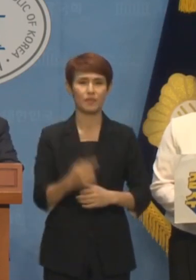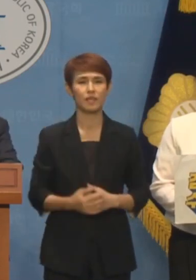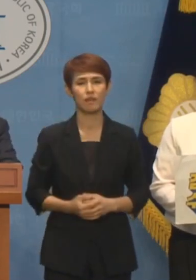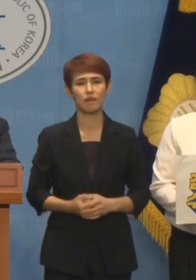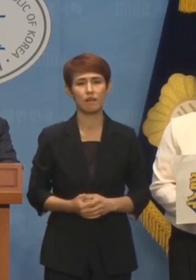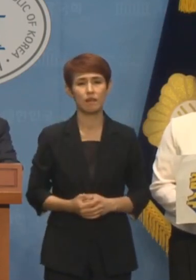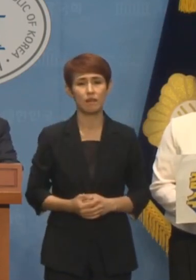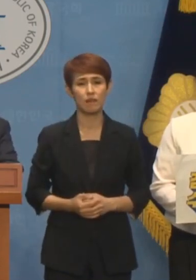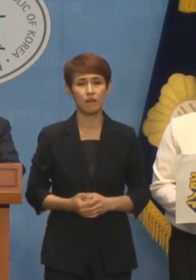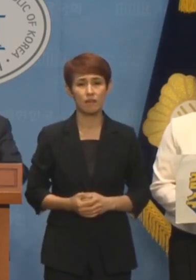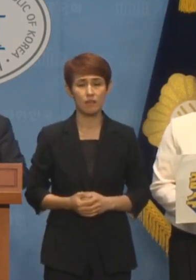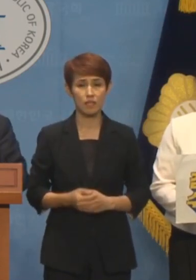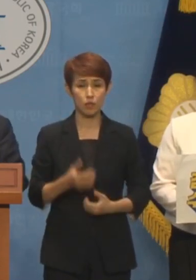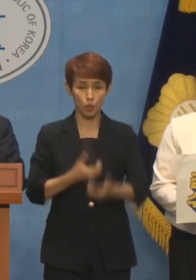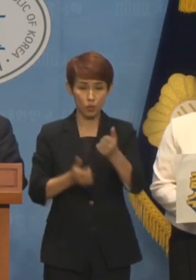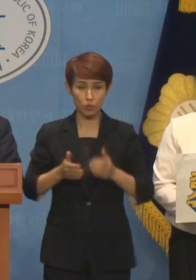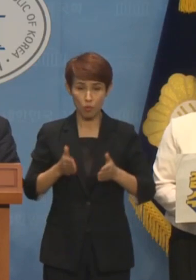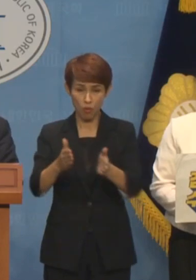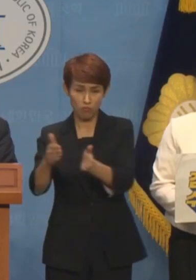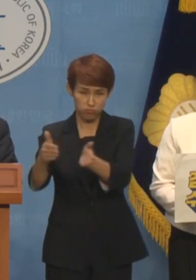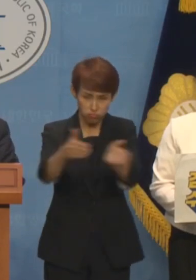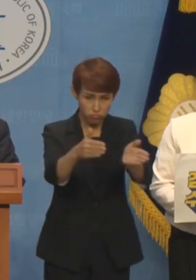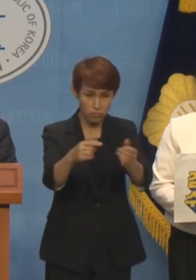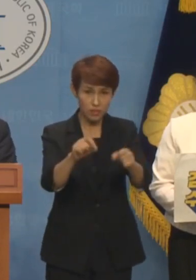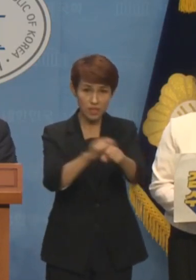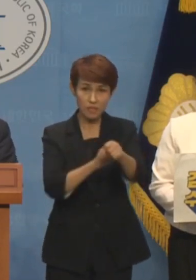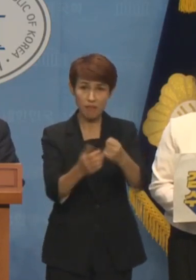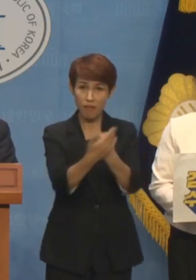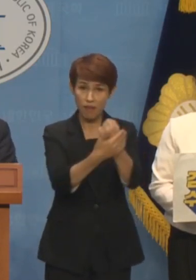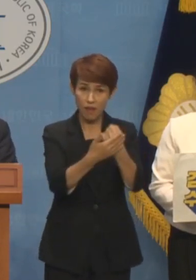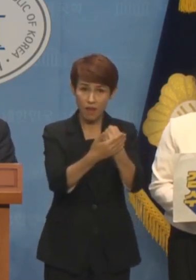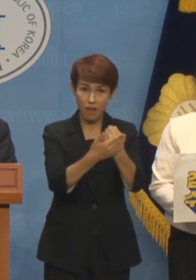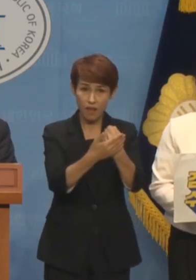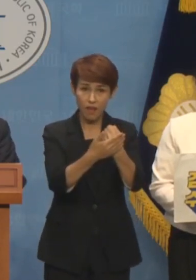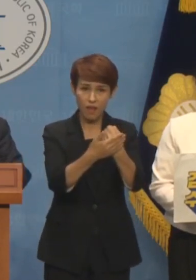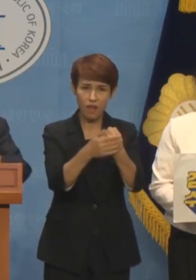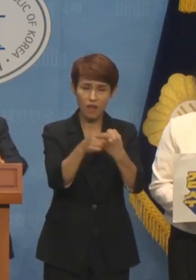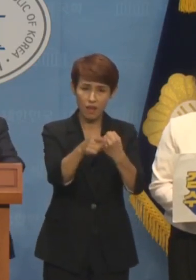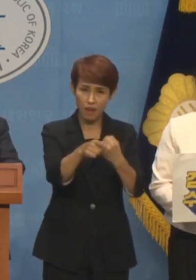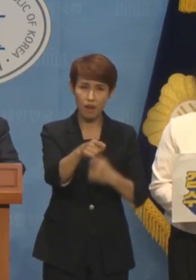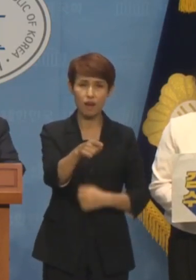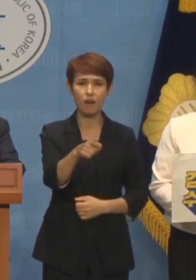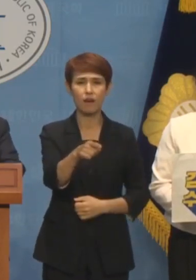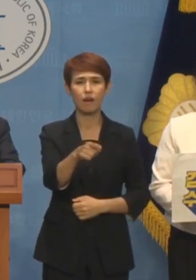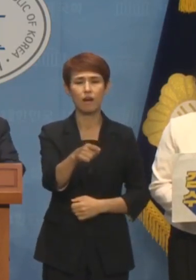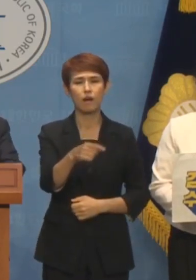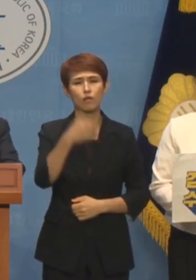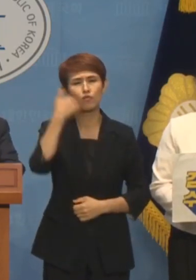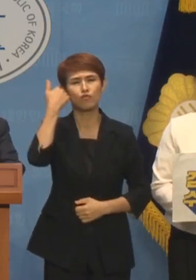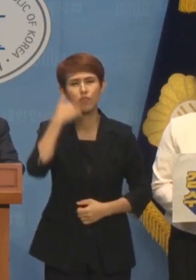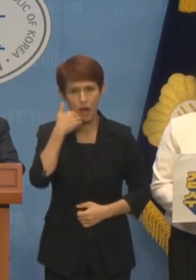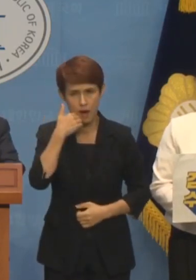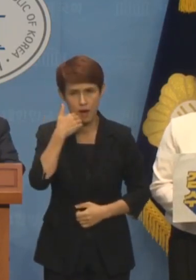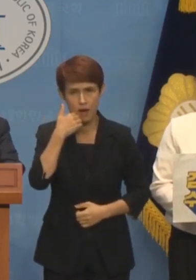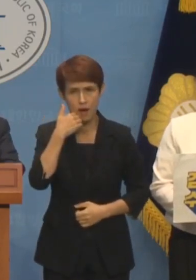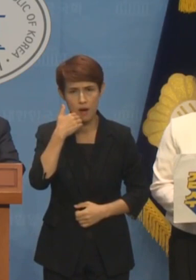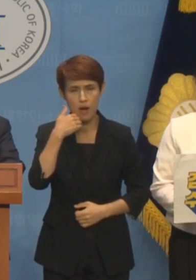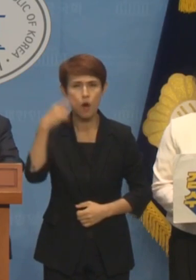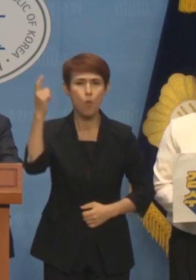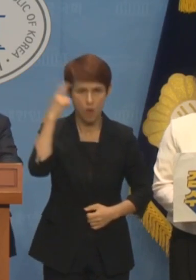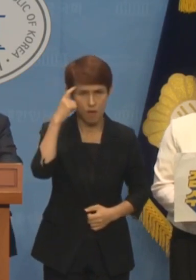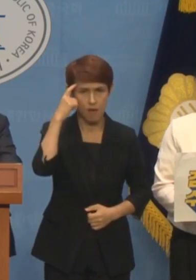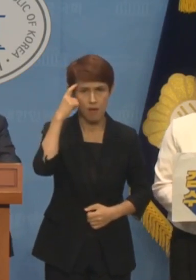변경 특혜 의혹은 여러분들 아시다시피 핵심은 간단합니다. 누가 과연